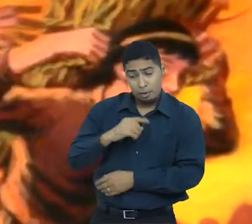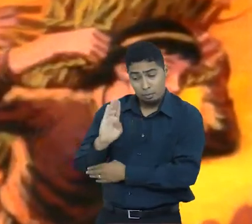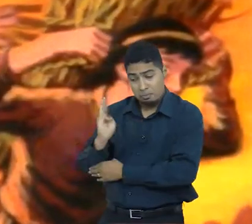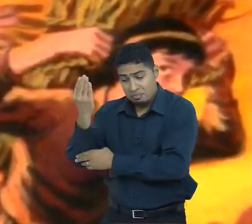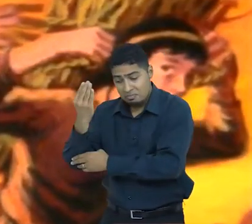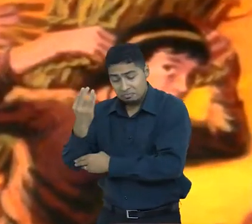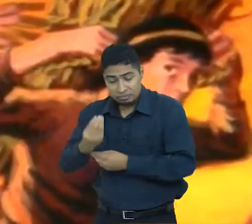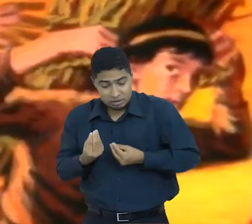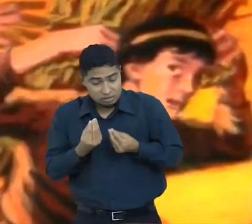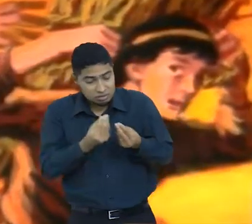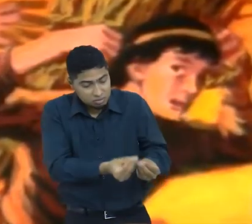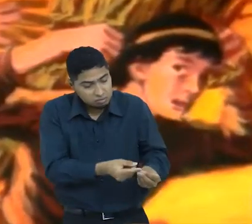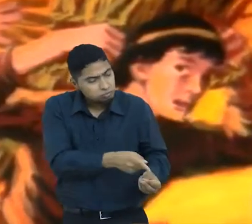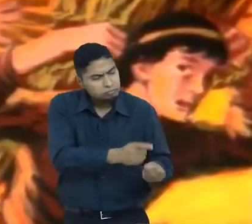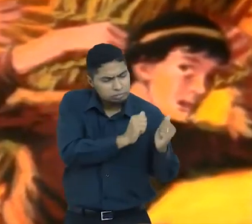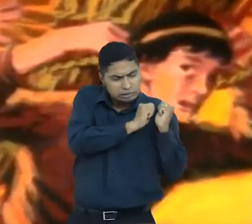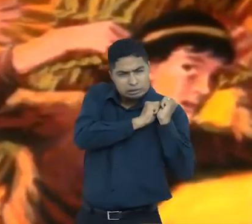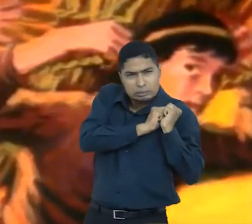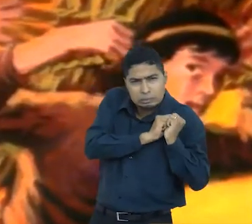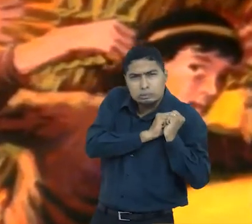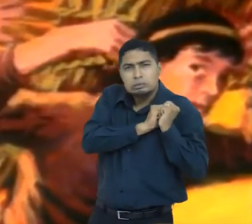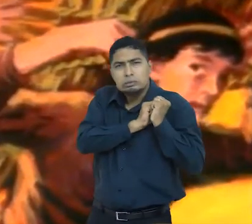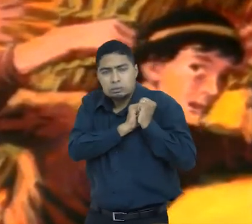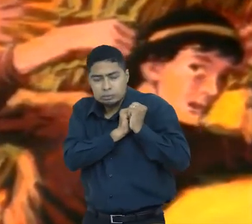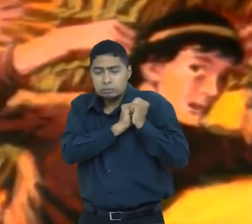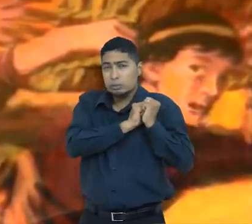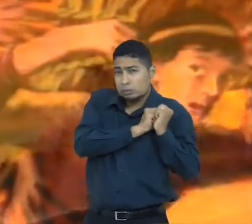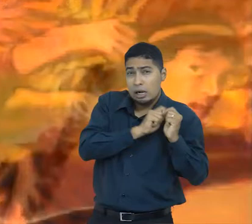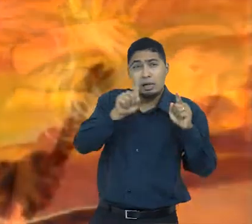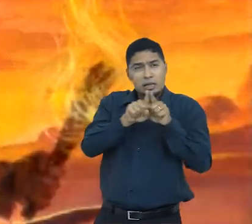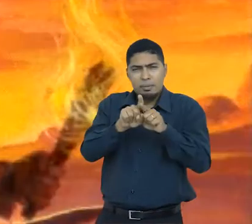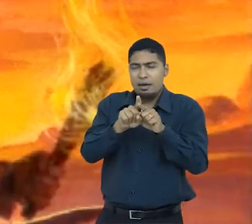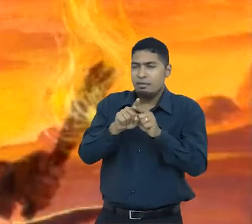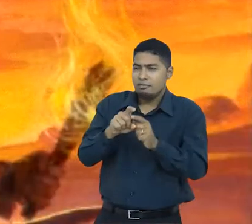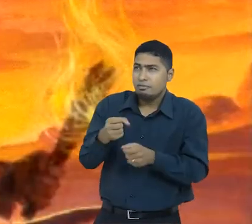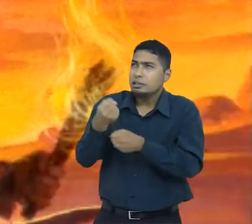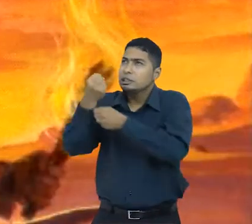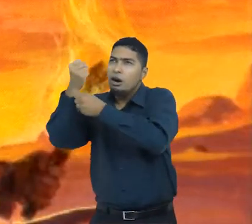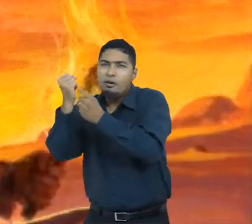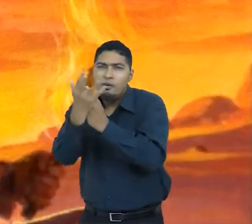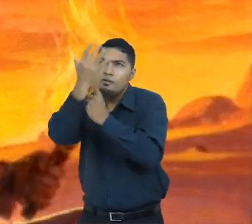para Isaque carregar. Abraão pegou uma tocha e uma faca e os dois subiram o monte